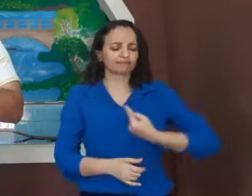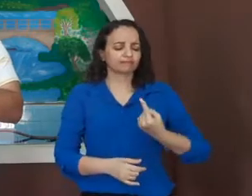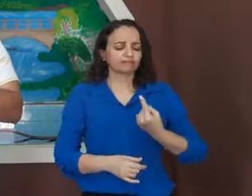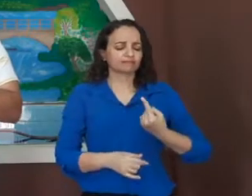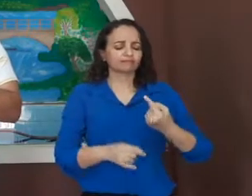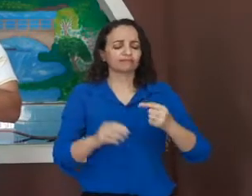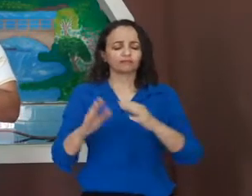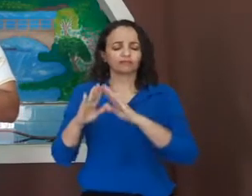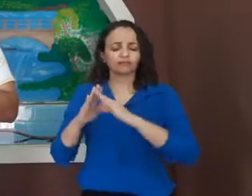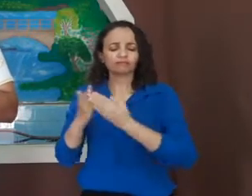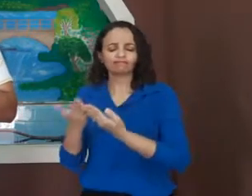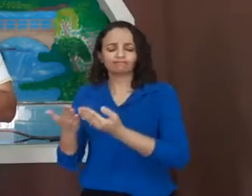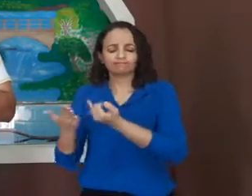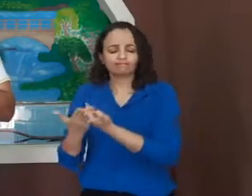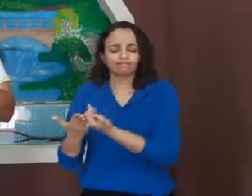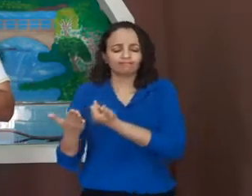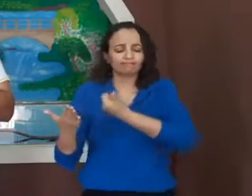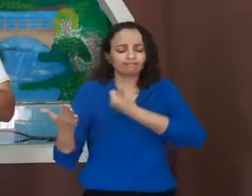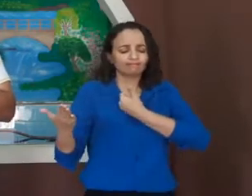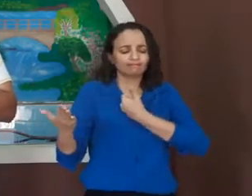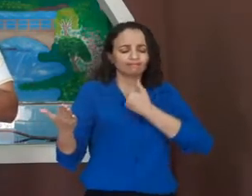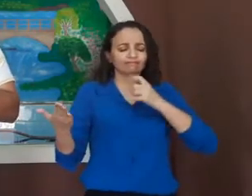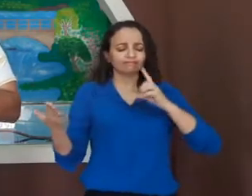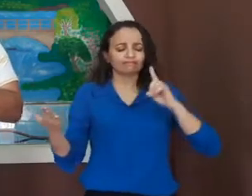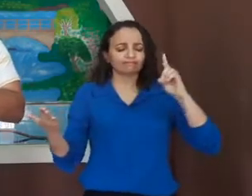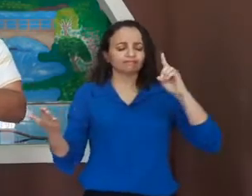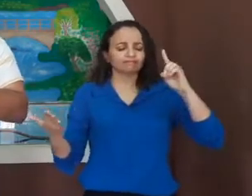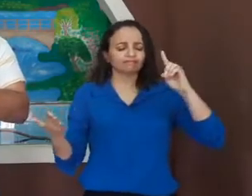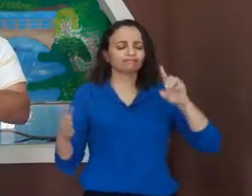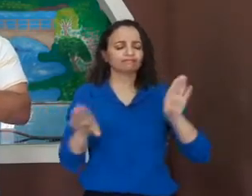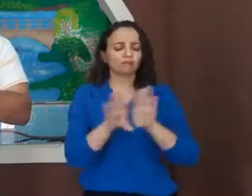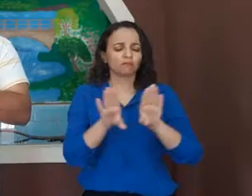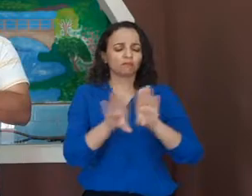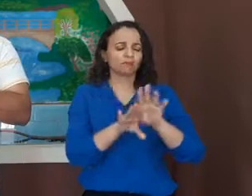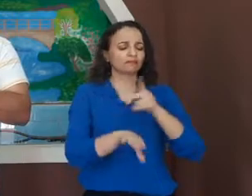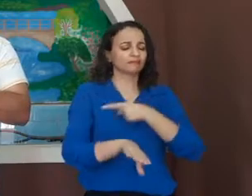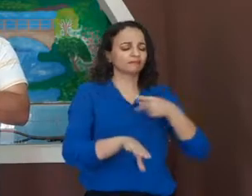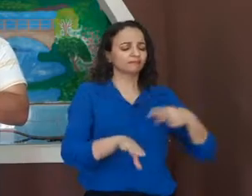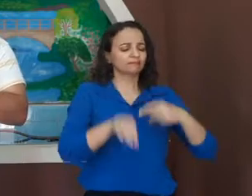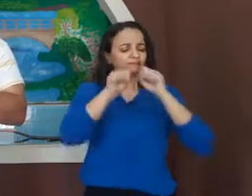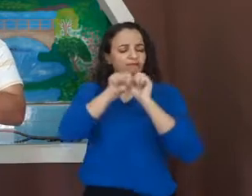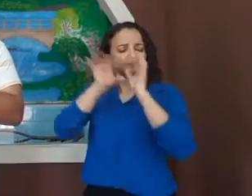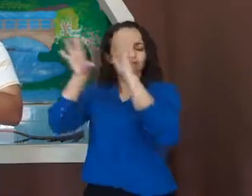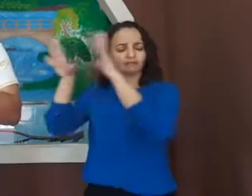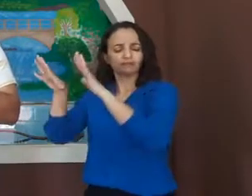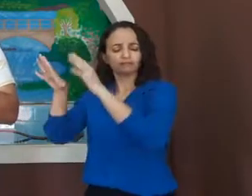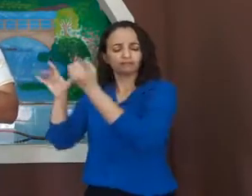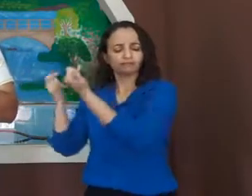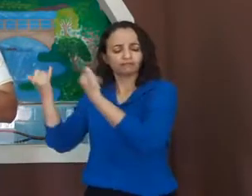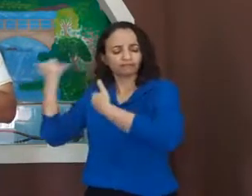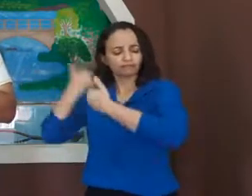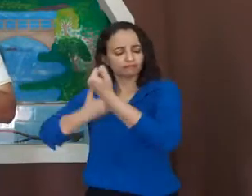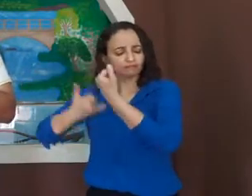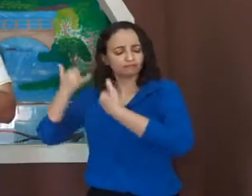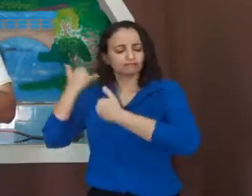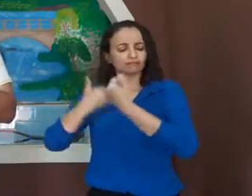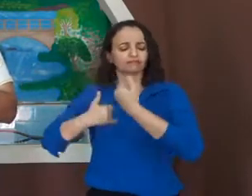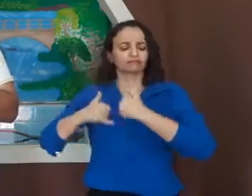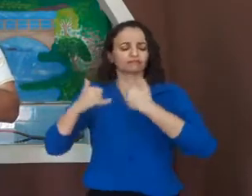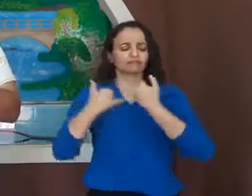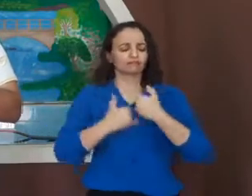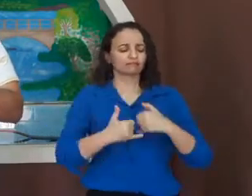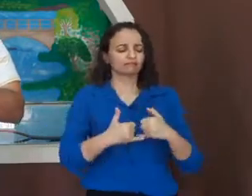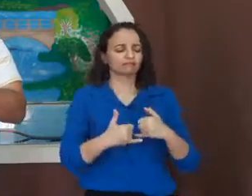da tua palavra, Senhor, através do teu servo pastor, que irá nos trazer o recado que o Senhor colocou no seu coração. E também, Senhor